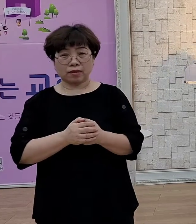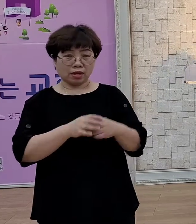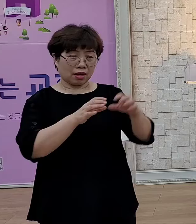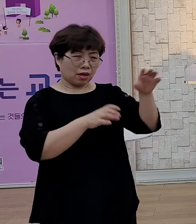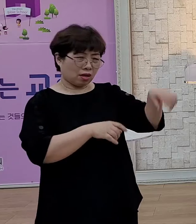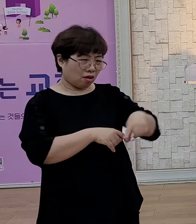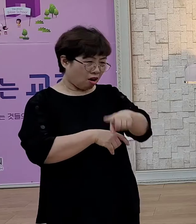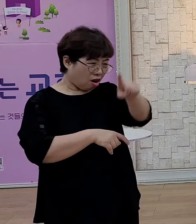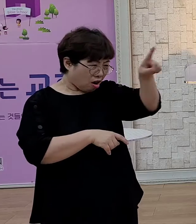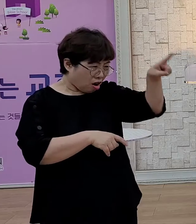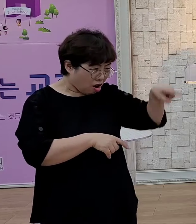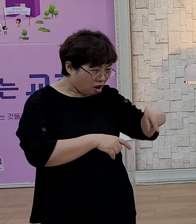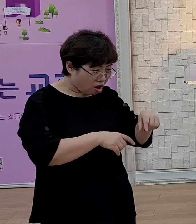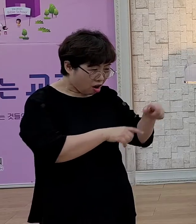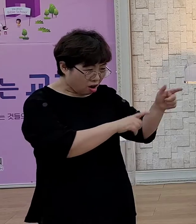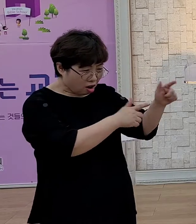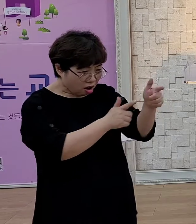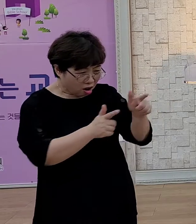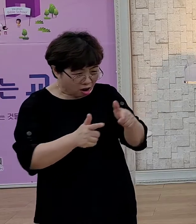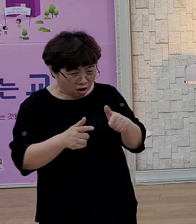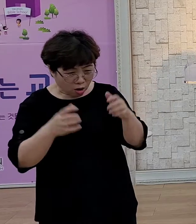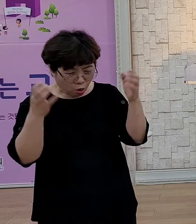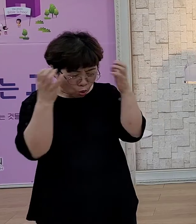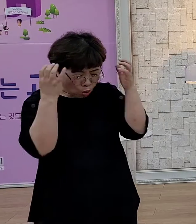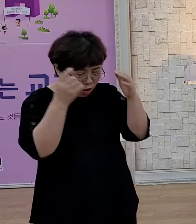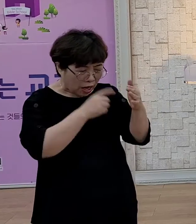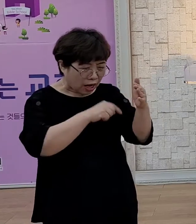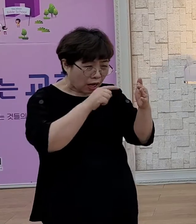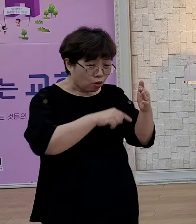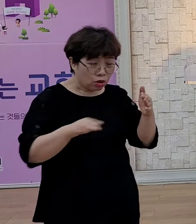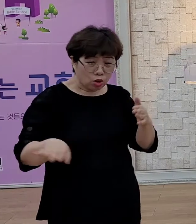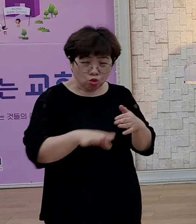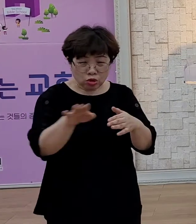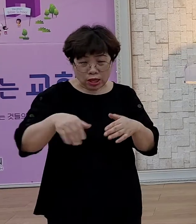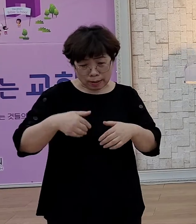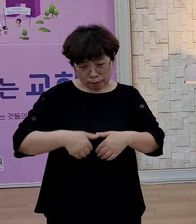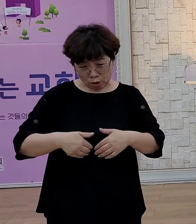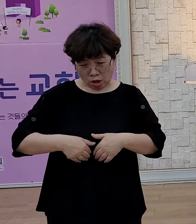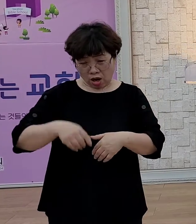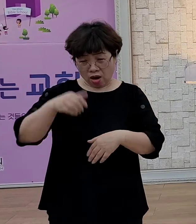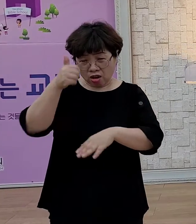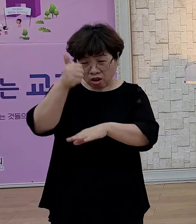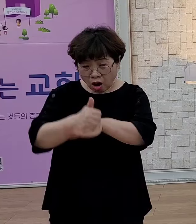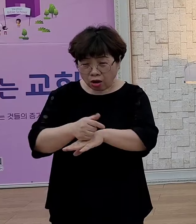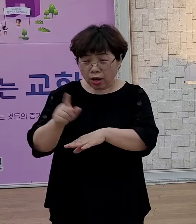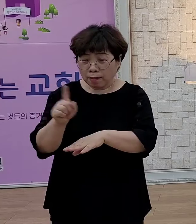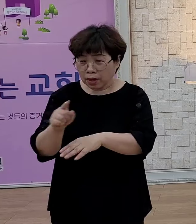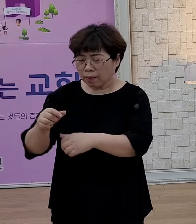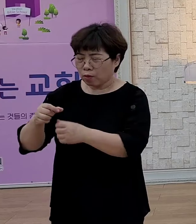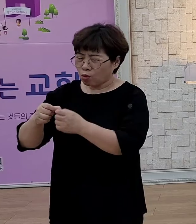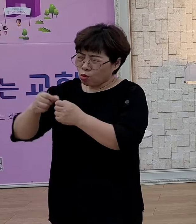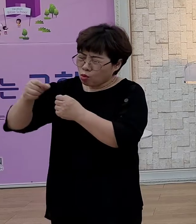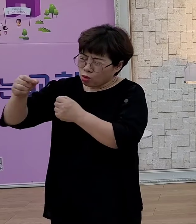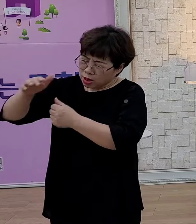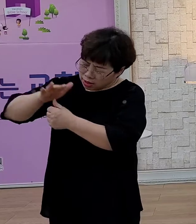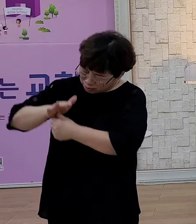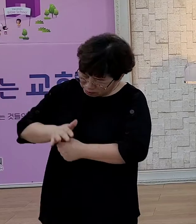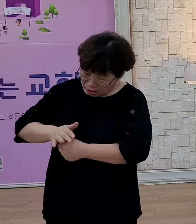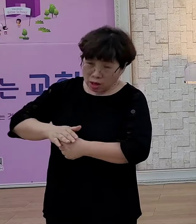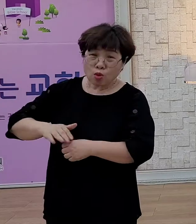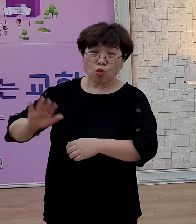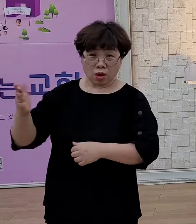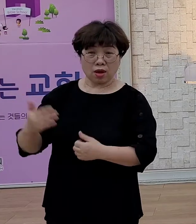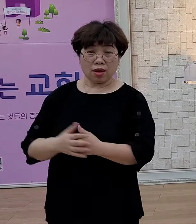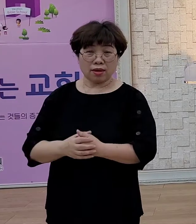뭐냐? 길이 참으라. 인내하라. 라고 우리에게 말씀하고 있습니다. 여러분,